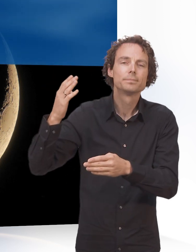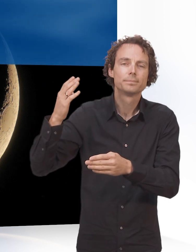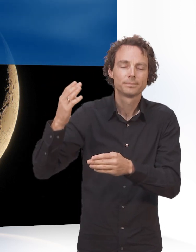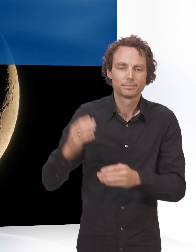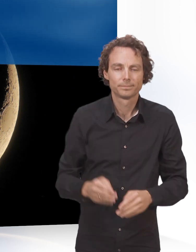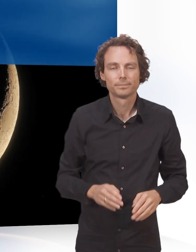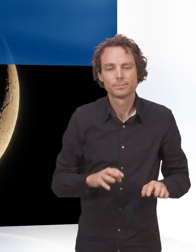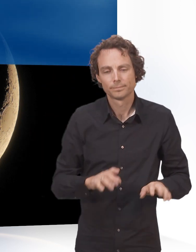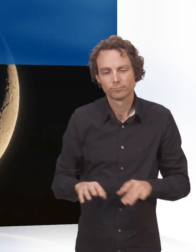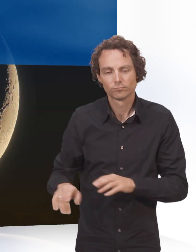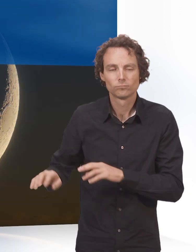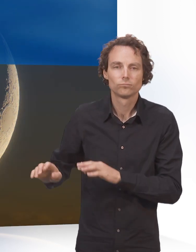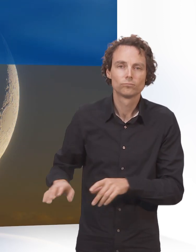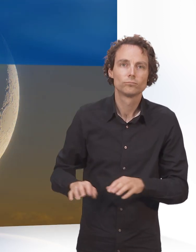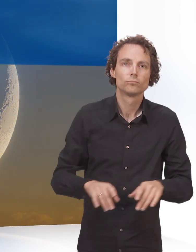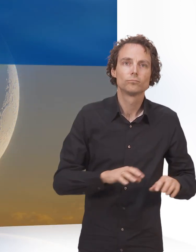Welt.